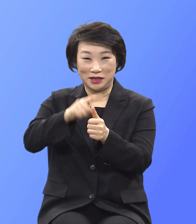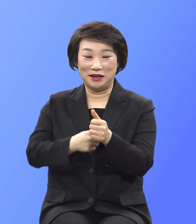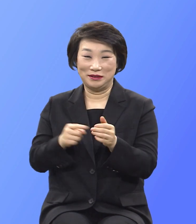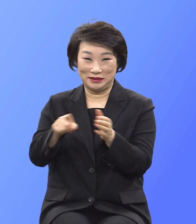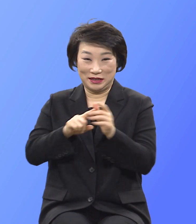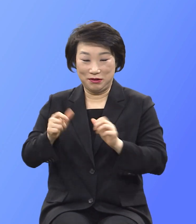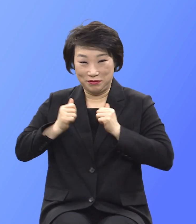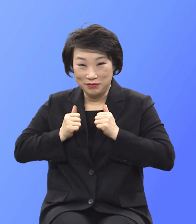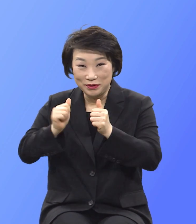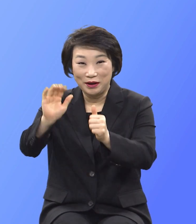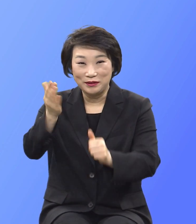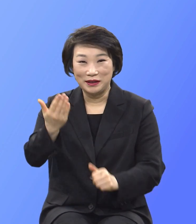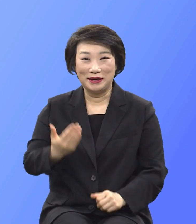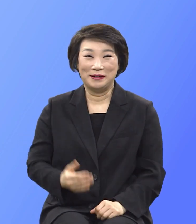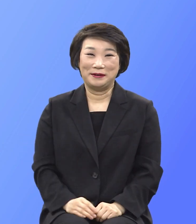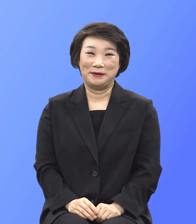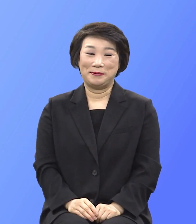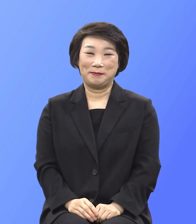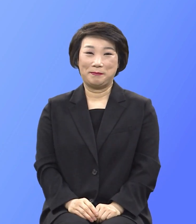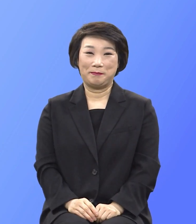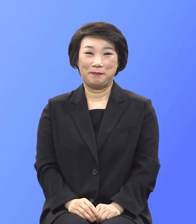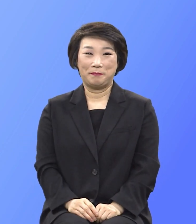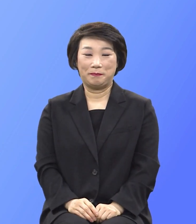않겠어요? 예.